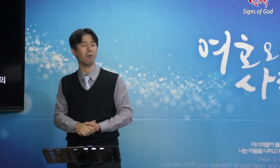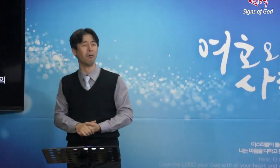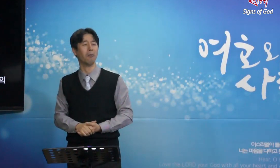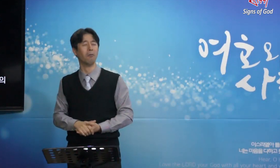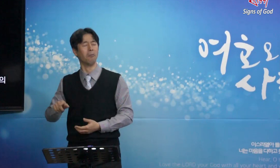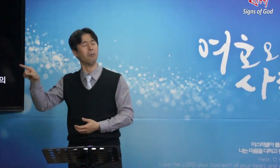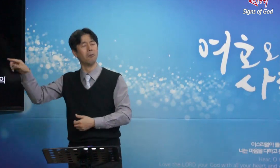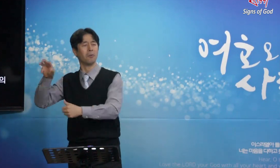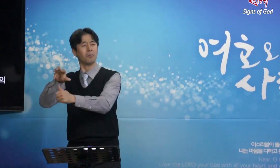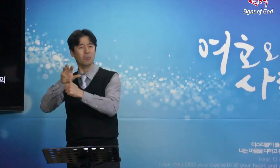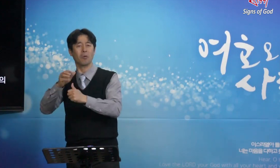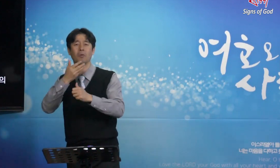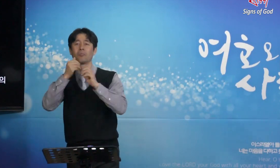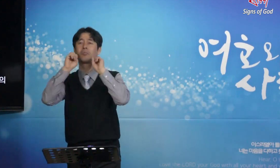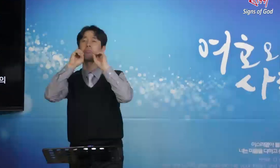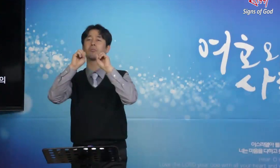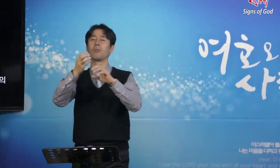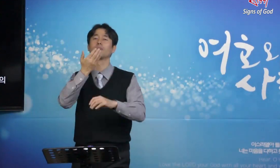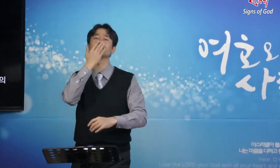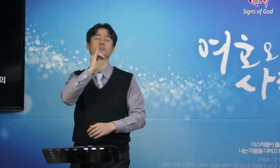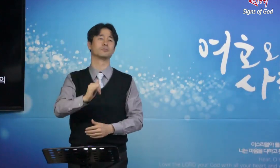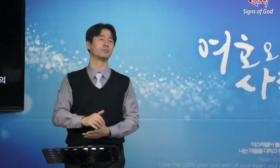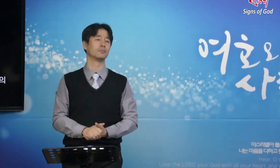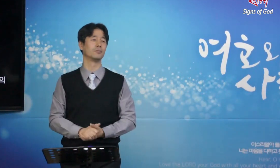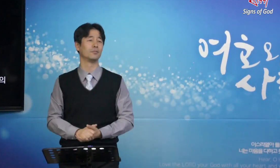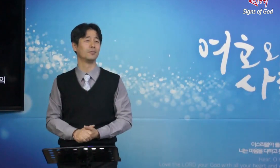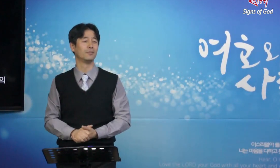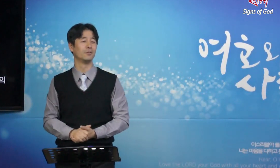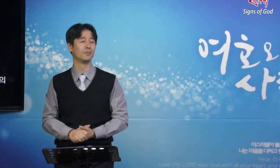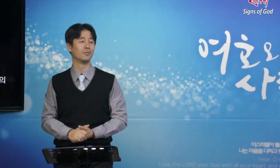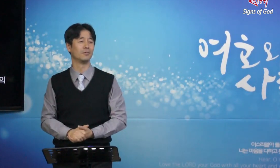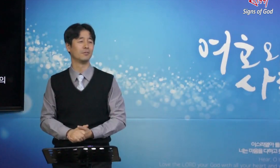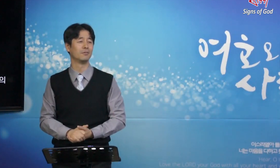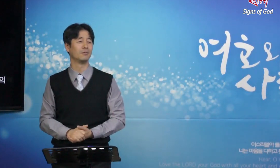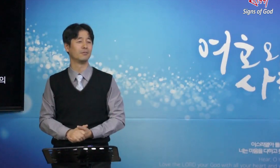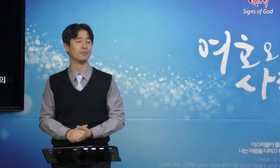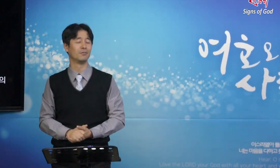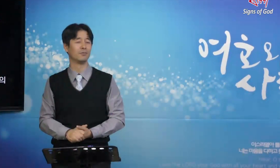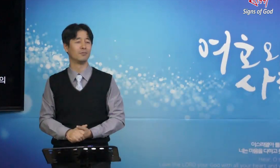그것이 참 복음을 전하는 바른 도구가 되는 것 같습니다.